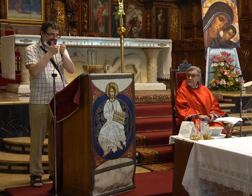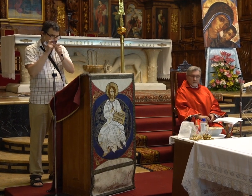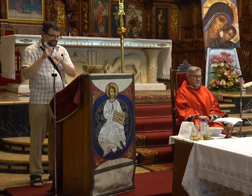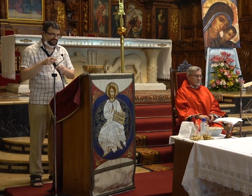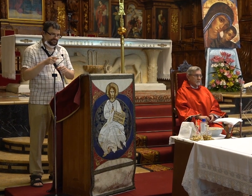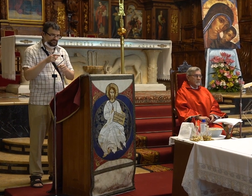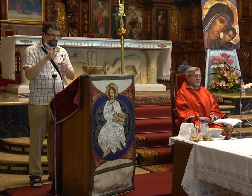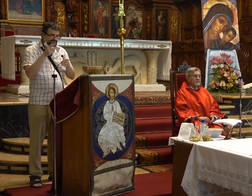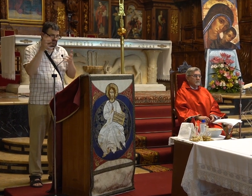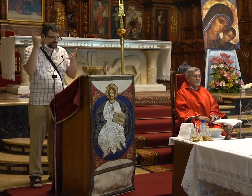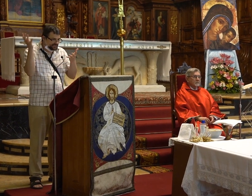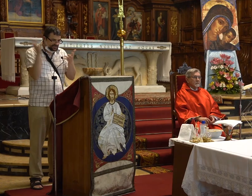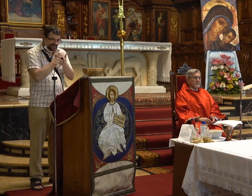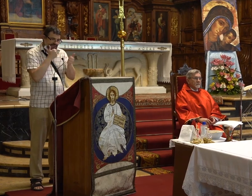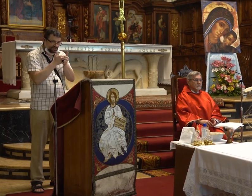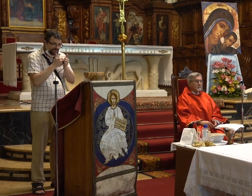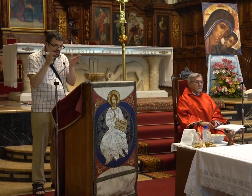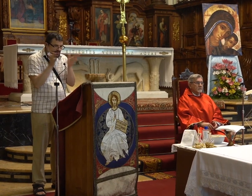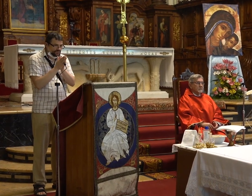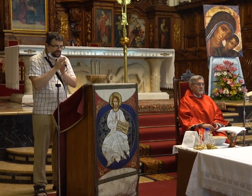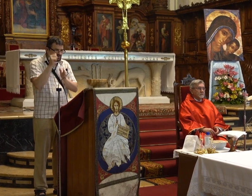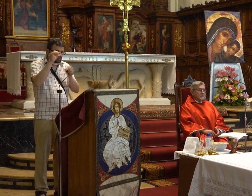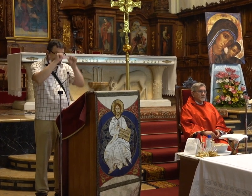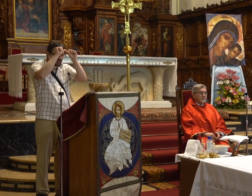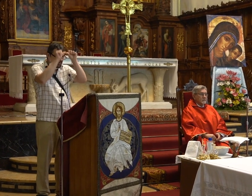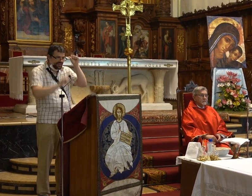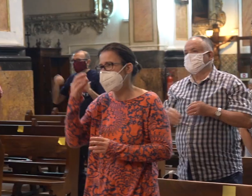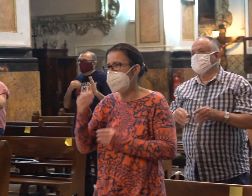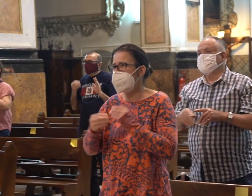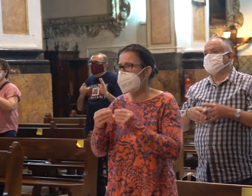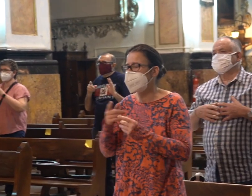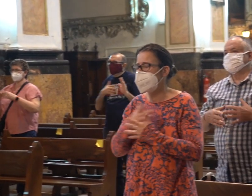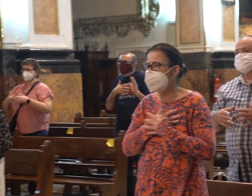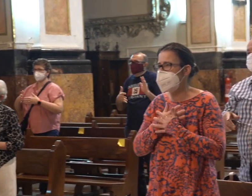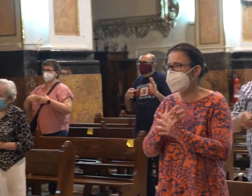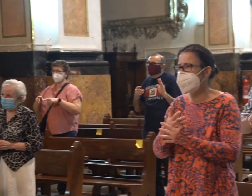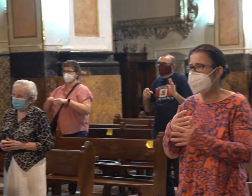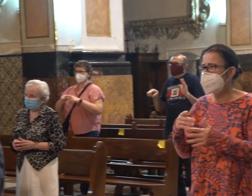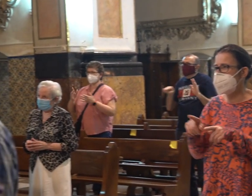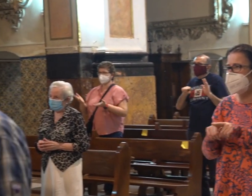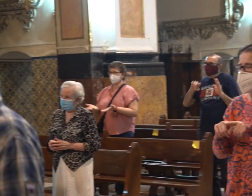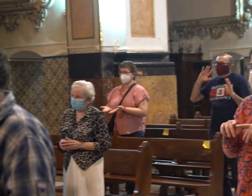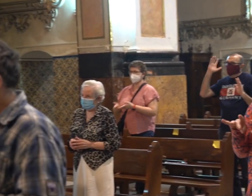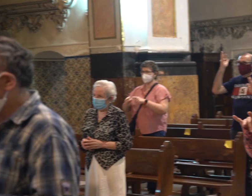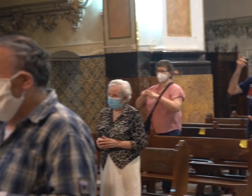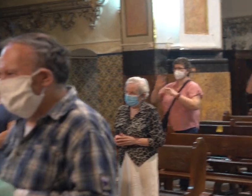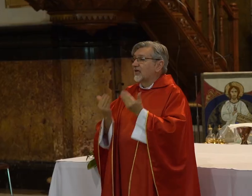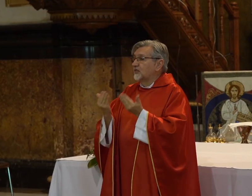la pastoral del sordo en la diócesis de valencia retoma la celebración de la misa en lenguaje de signos con asistencia de fieles la